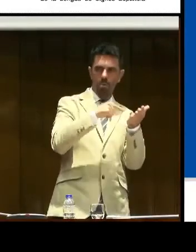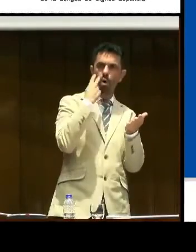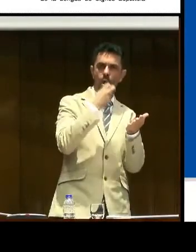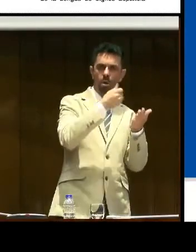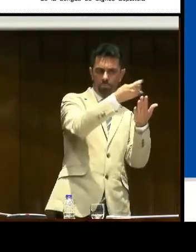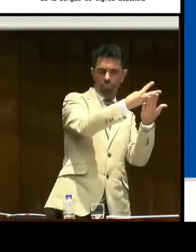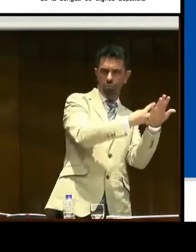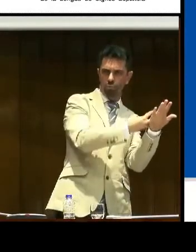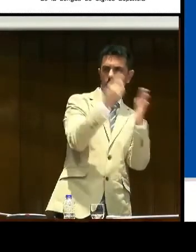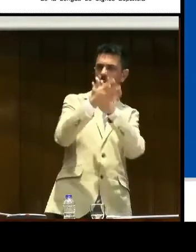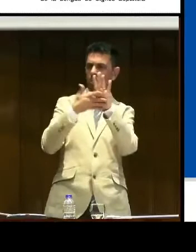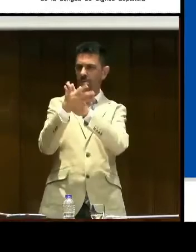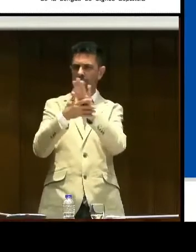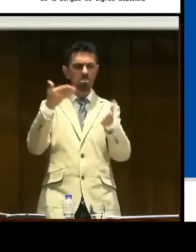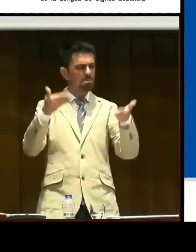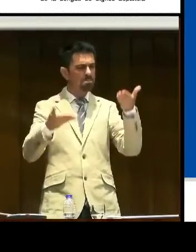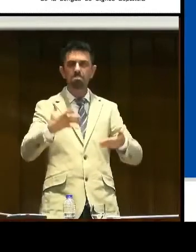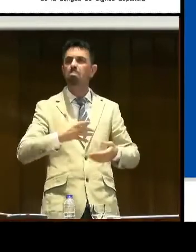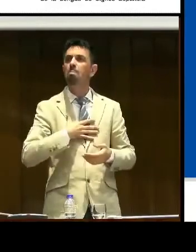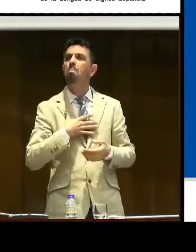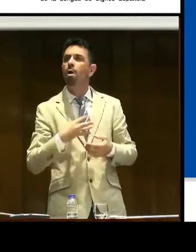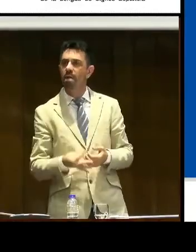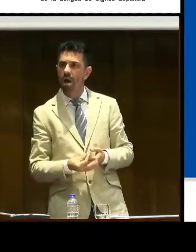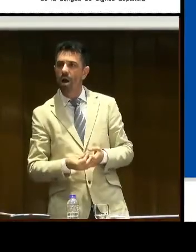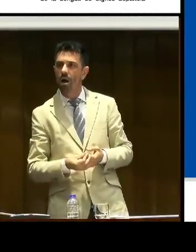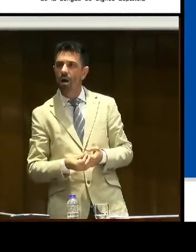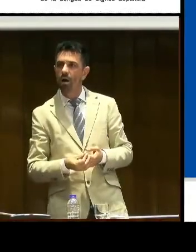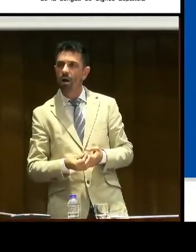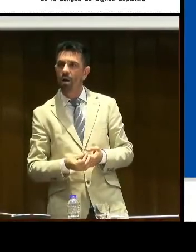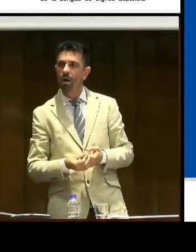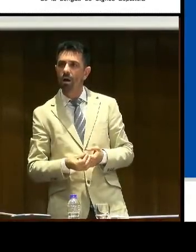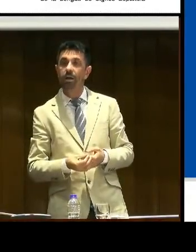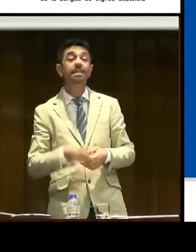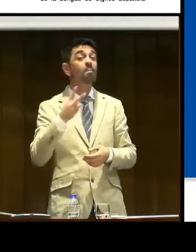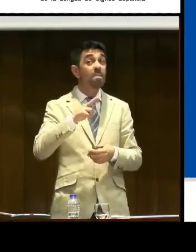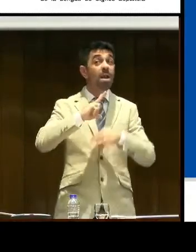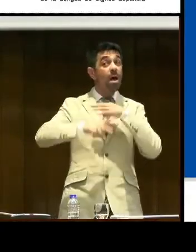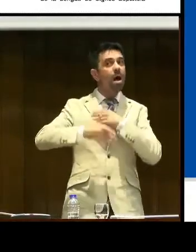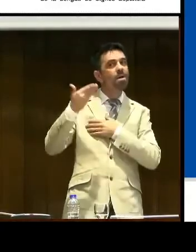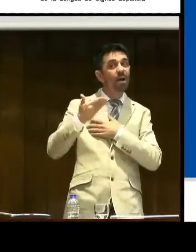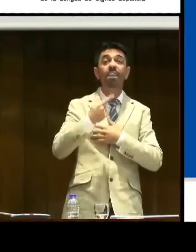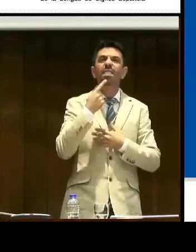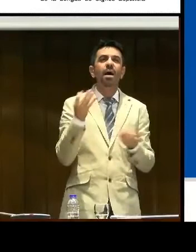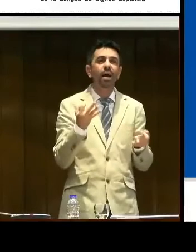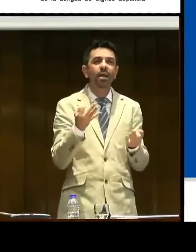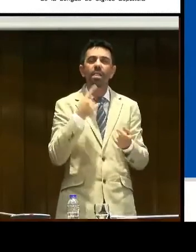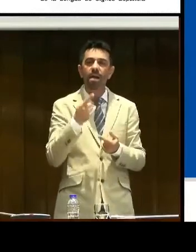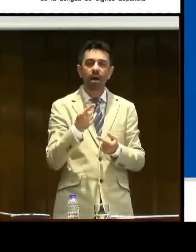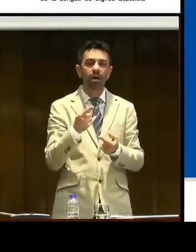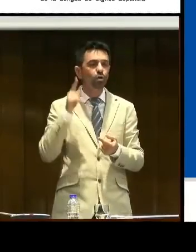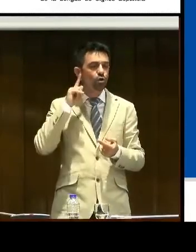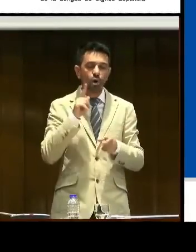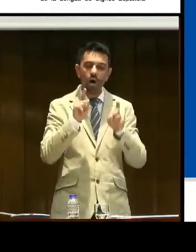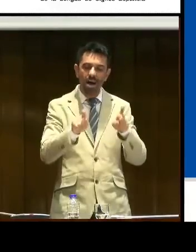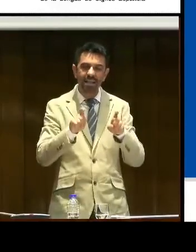orales, y su visión como lengua de partida a la hora de enseñarles a los sordos